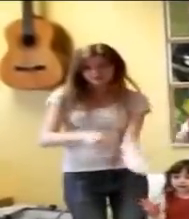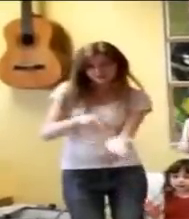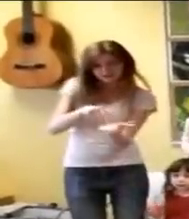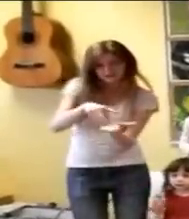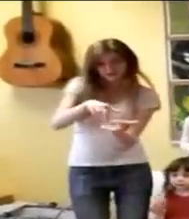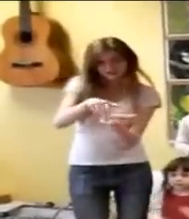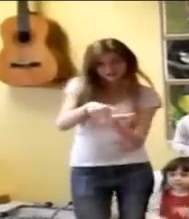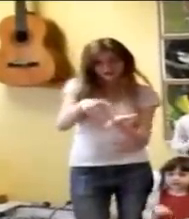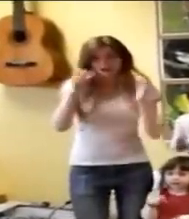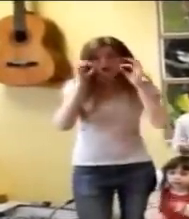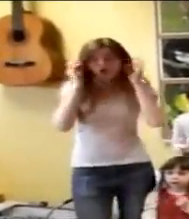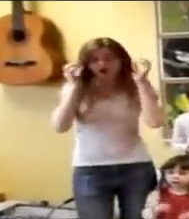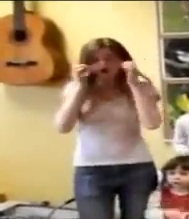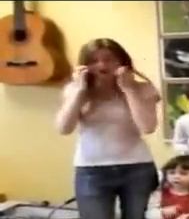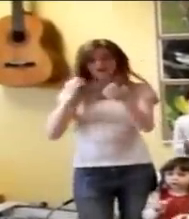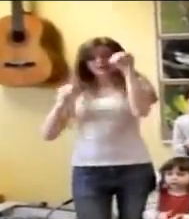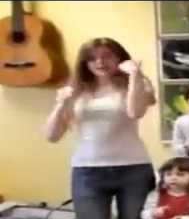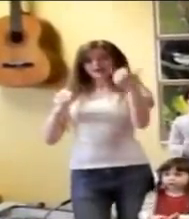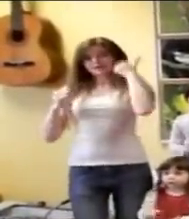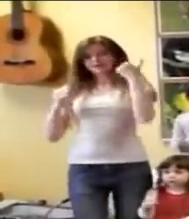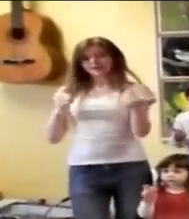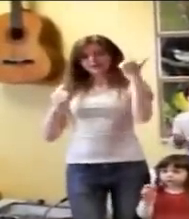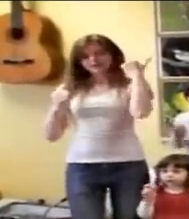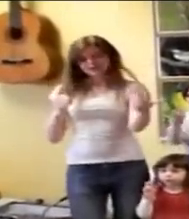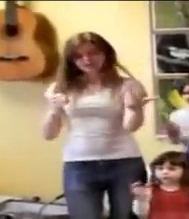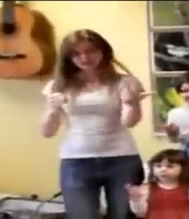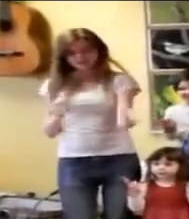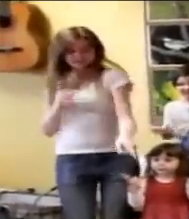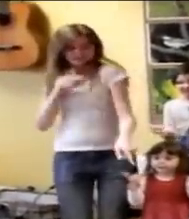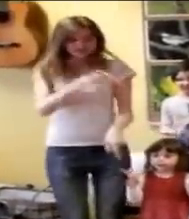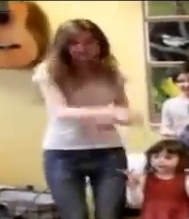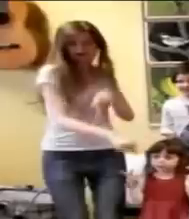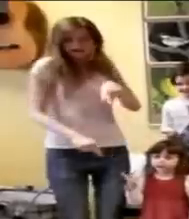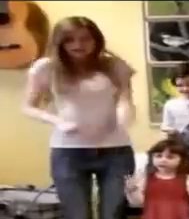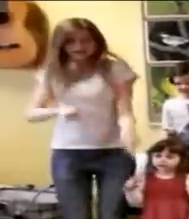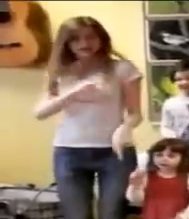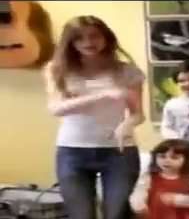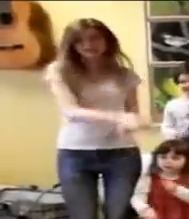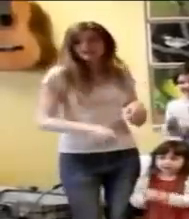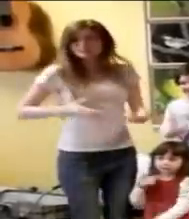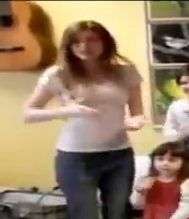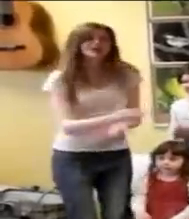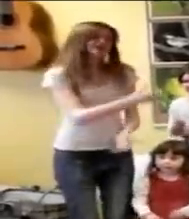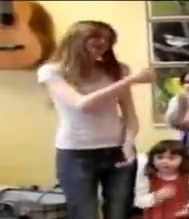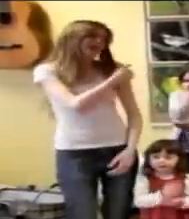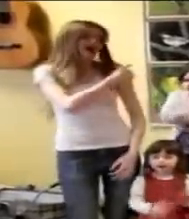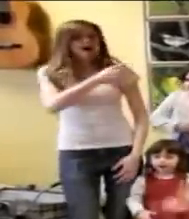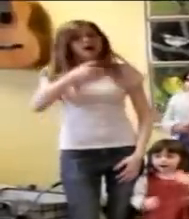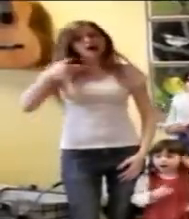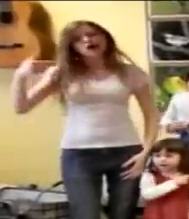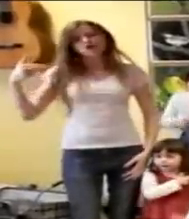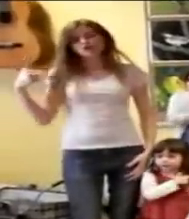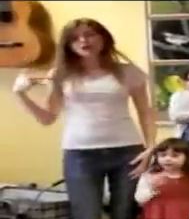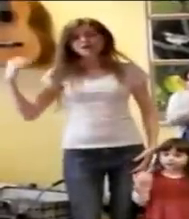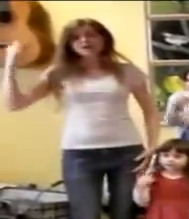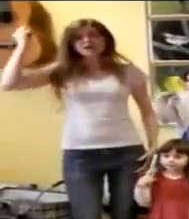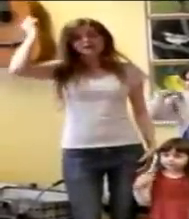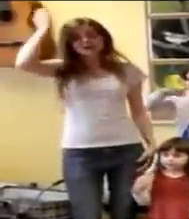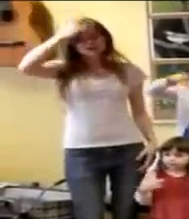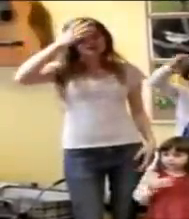Idzie kod, raz i trzy, składa się przez nasze sty.